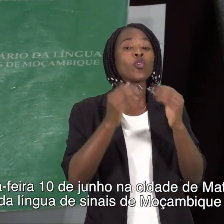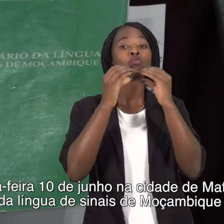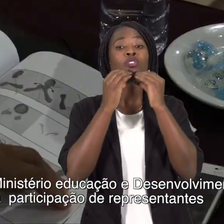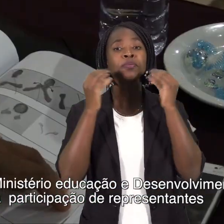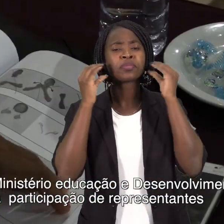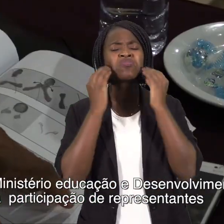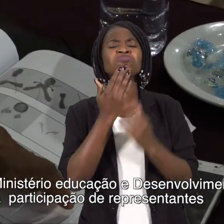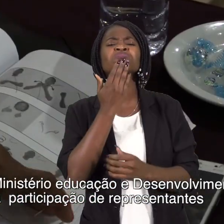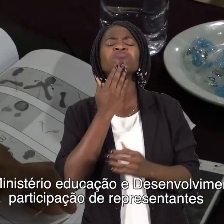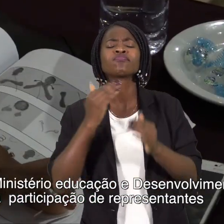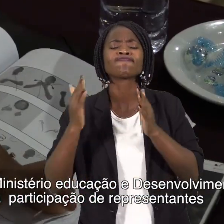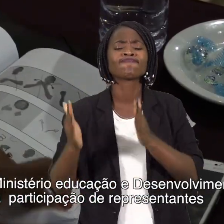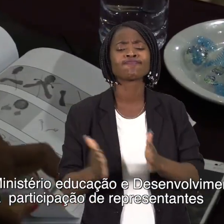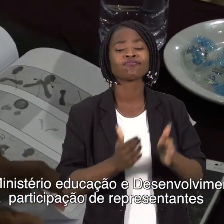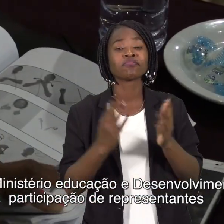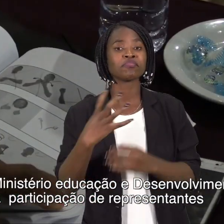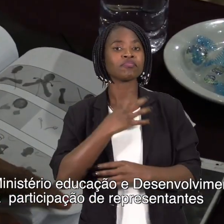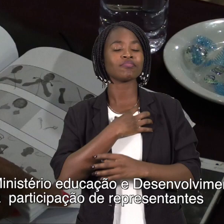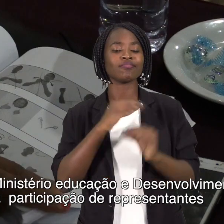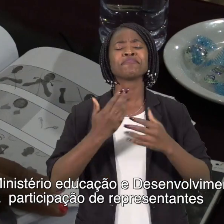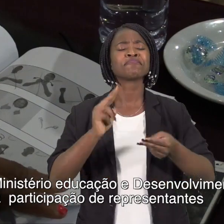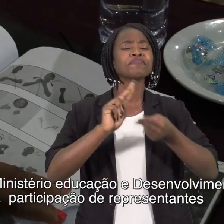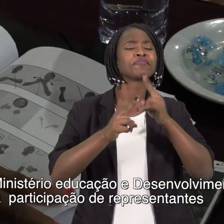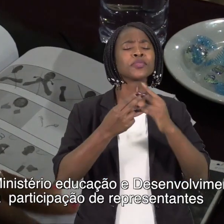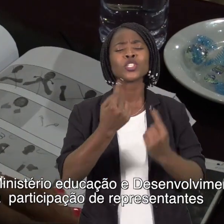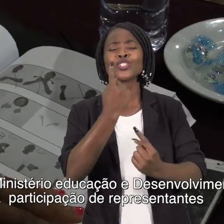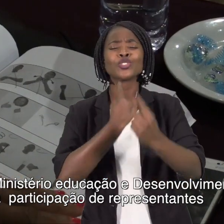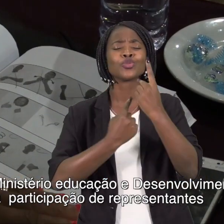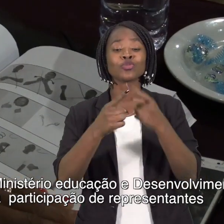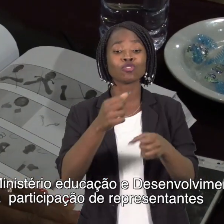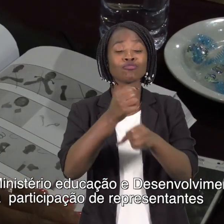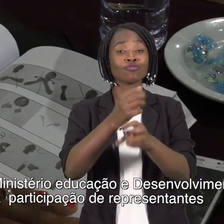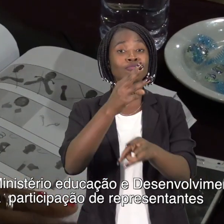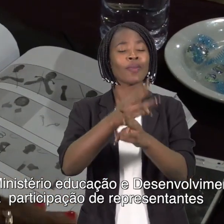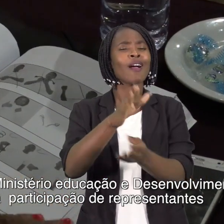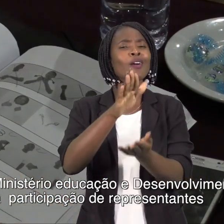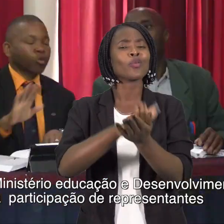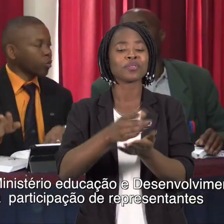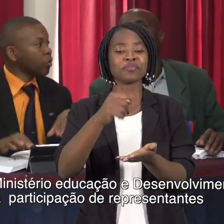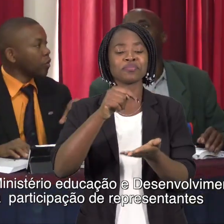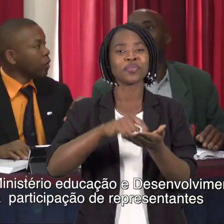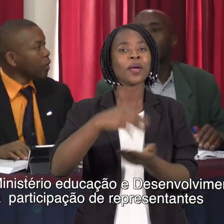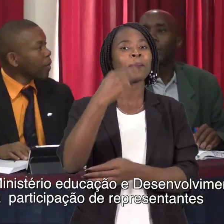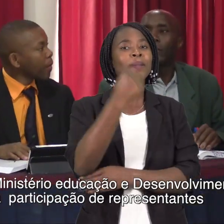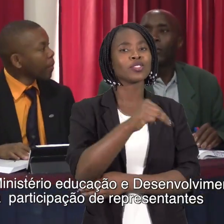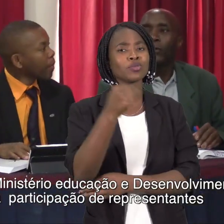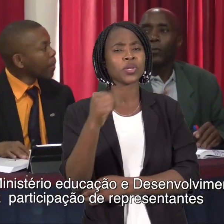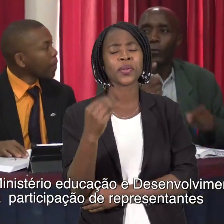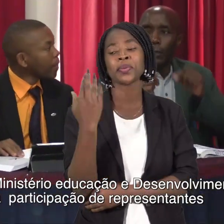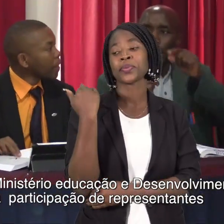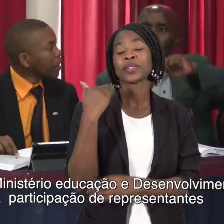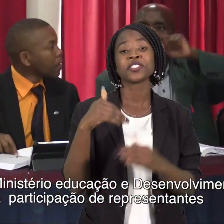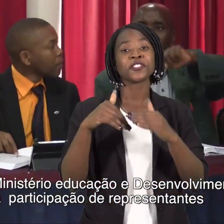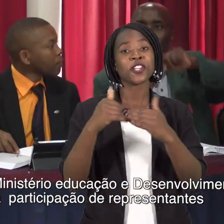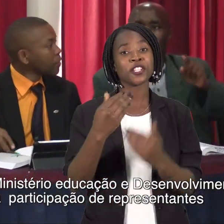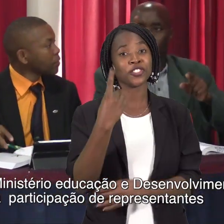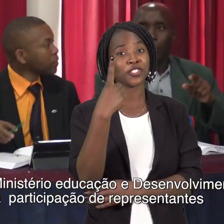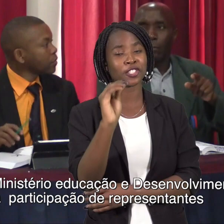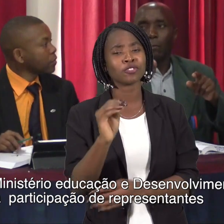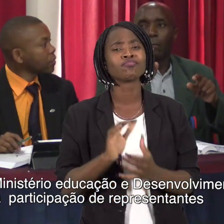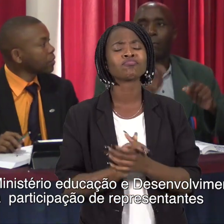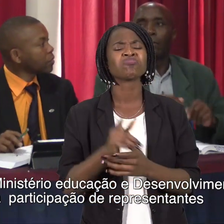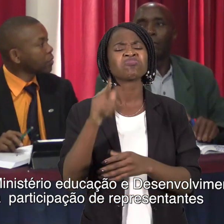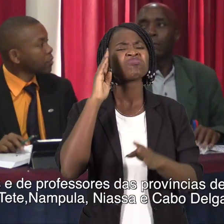de Moçambique. O evento é organizado pelo Ministério de Educação e Desenvolvimento Humano e conta com a participação de